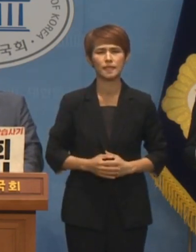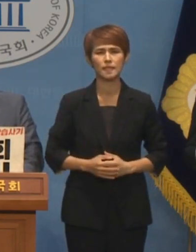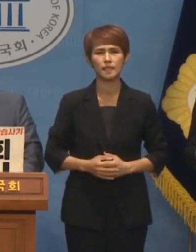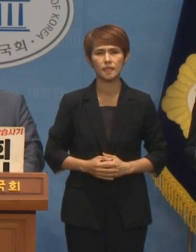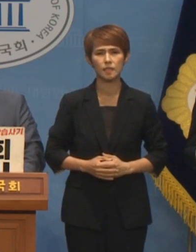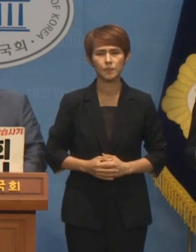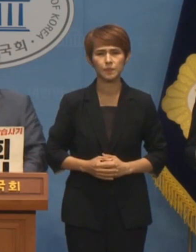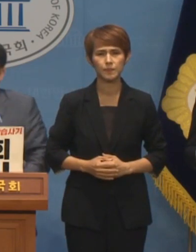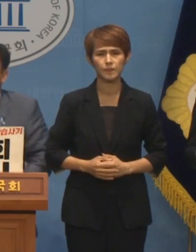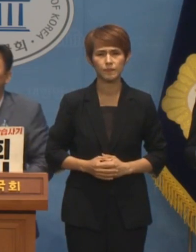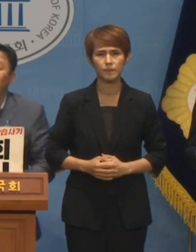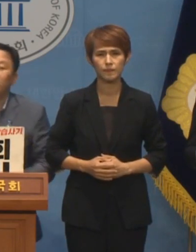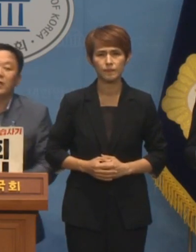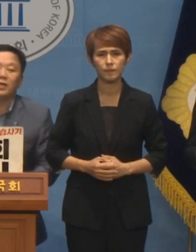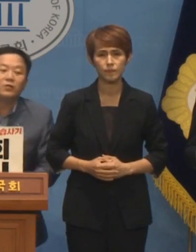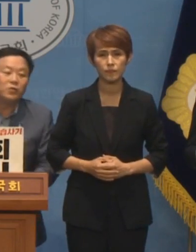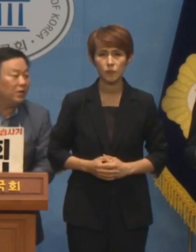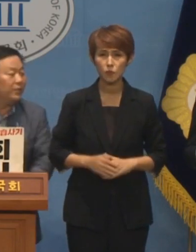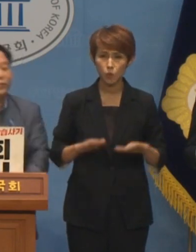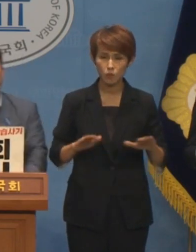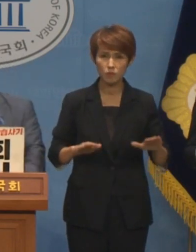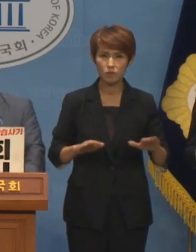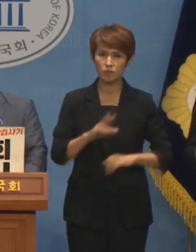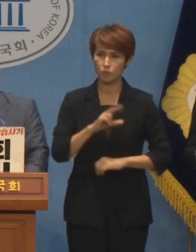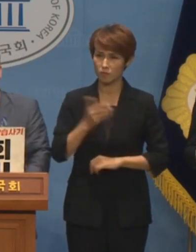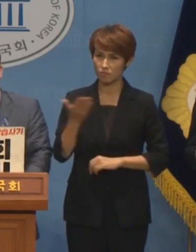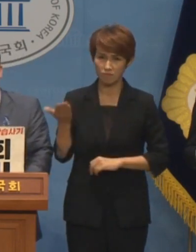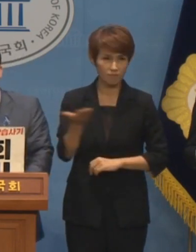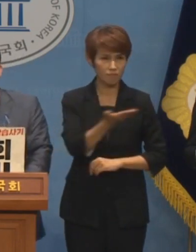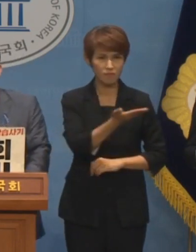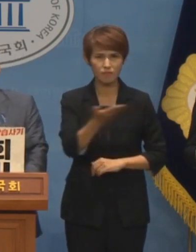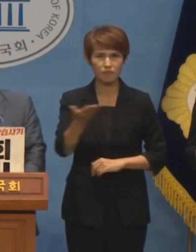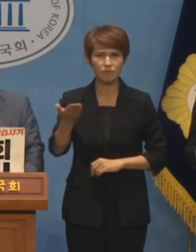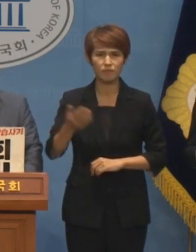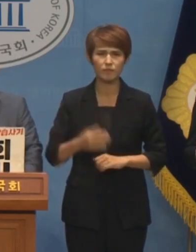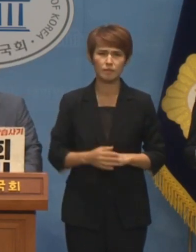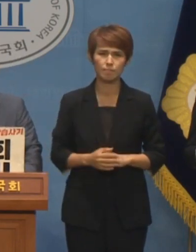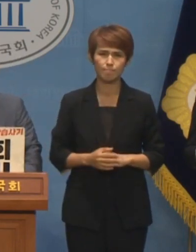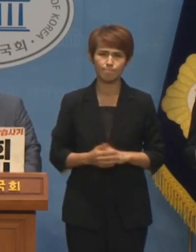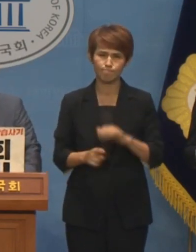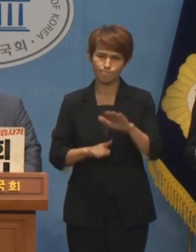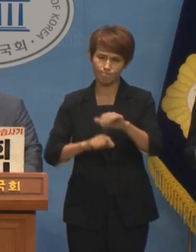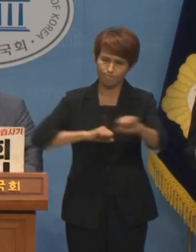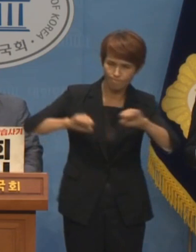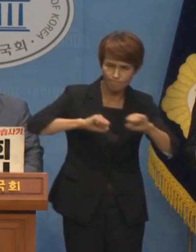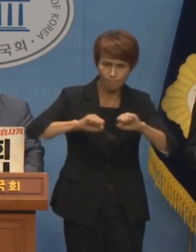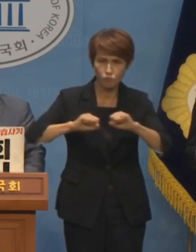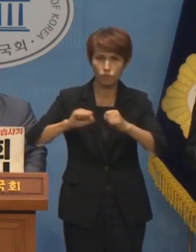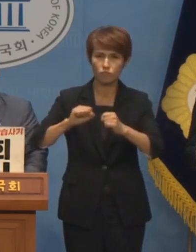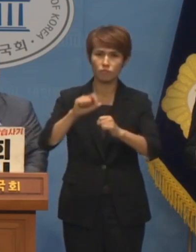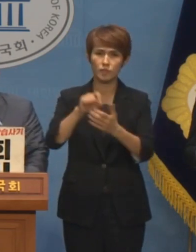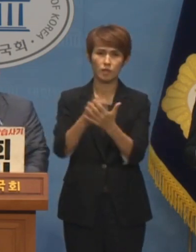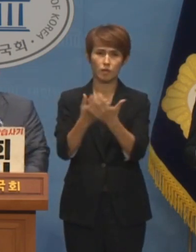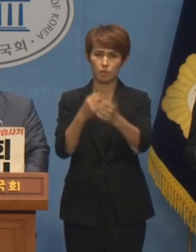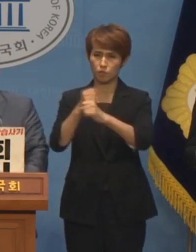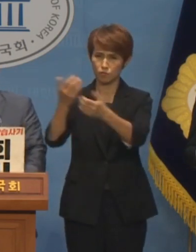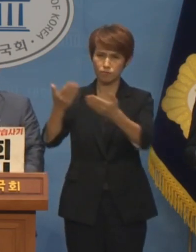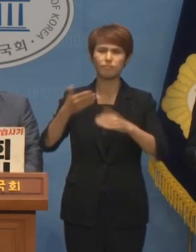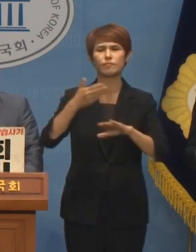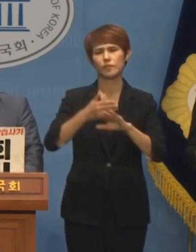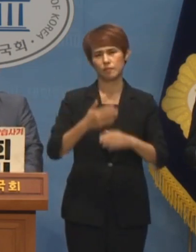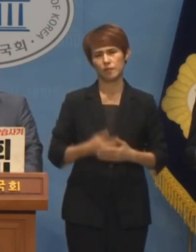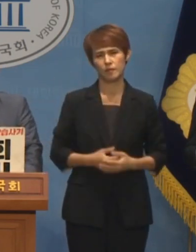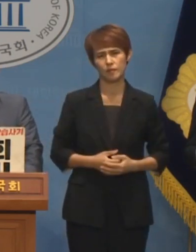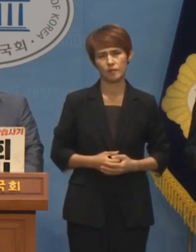것입니까? 예, 오늘 강덕구 의원님, 김준혁 의원님 일 있을 때마다 이렇게 앞장서서 기자회견 주최해 주셔서 너무 감사합니다.